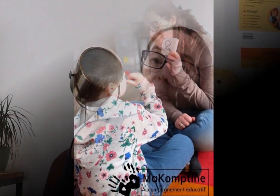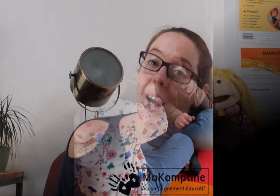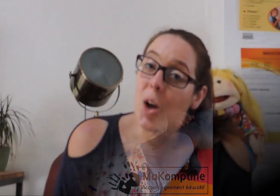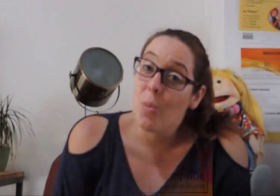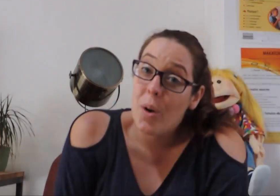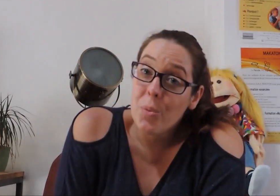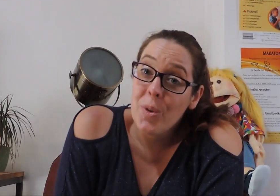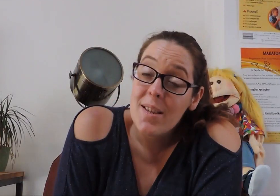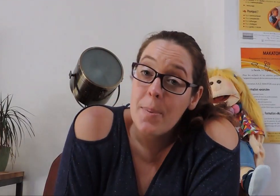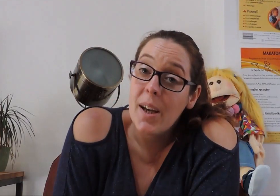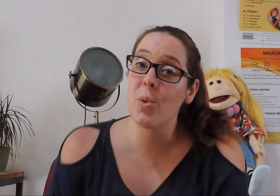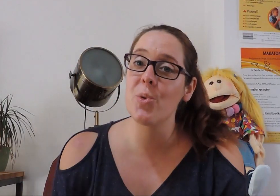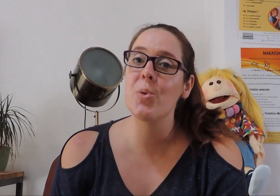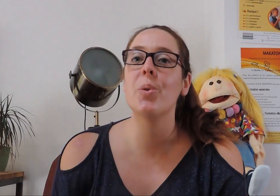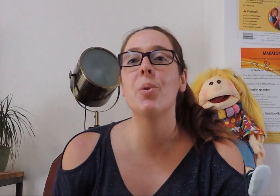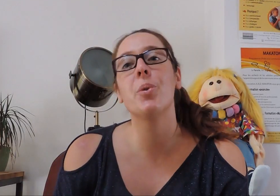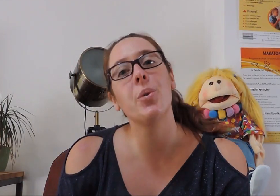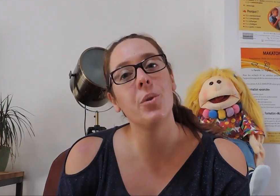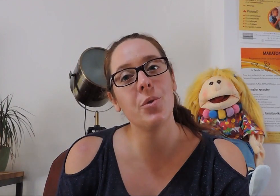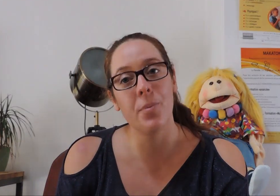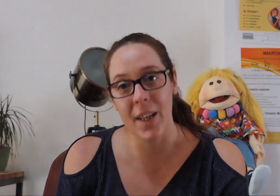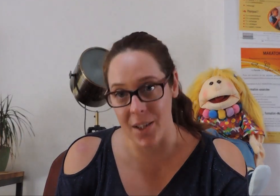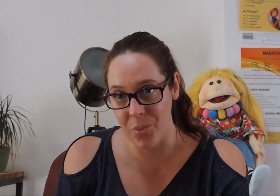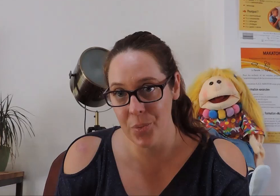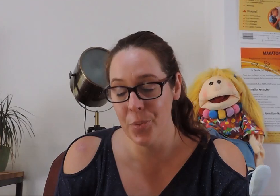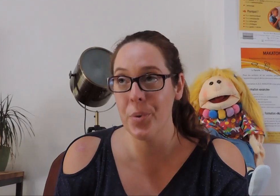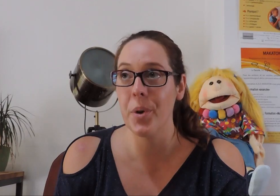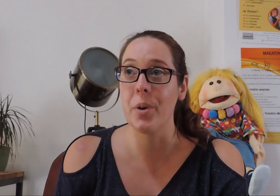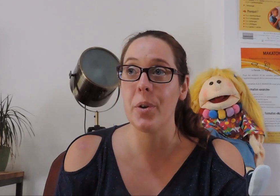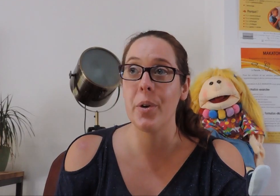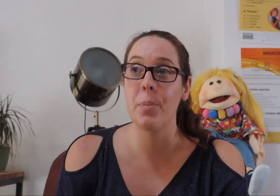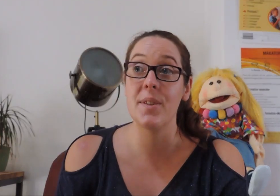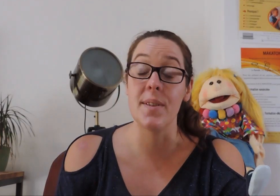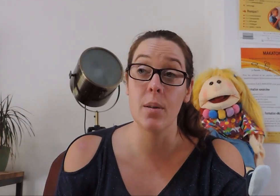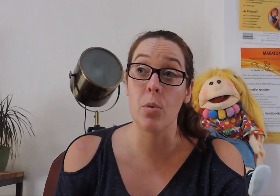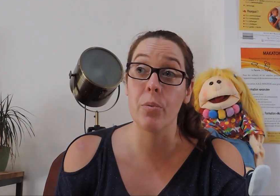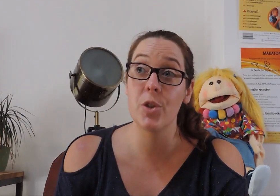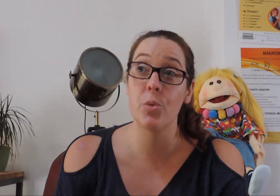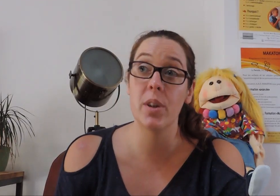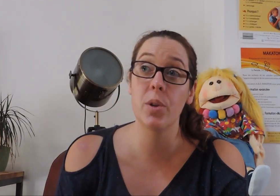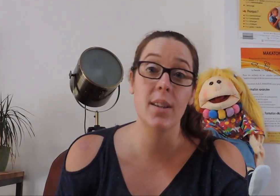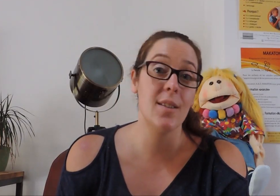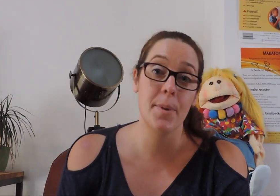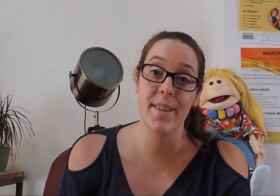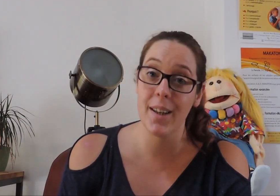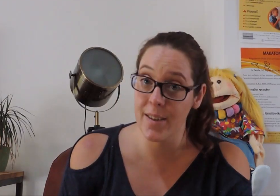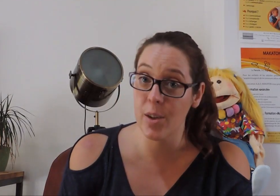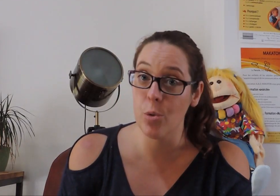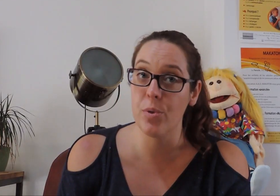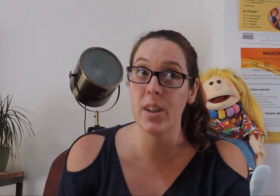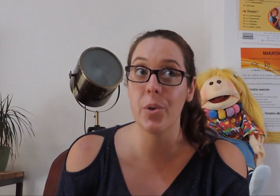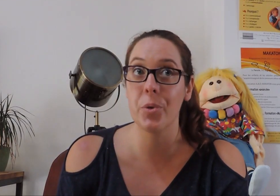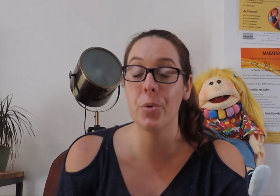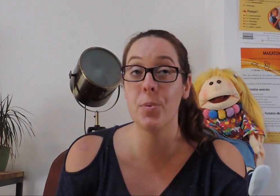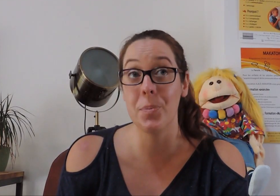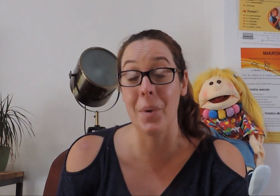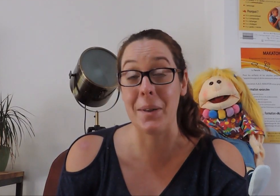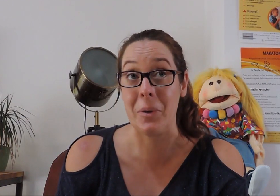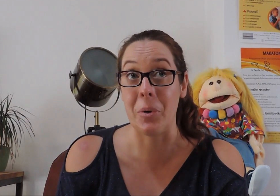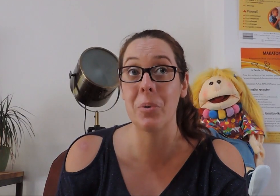alors moi mon expérience euh makaton euh bah c'est simple en fait je suis éducatrice spécialisée depuis euh depuis maintenant